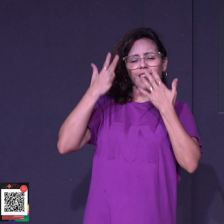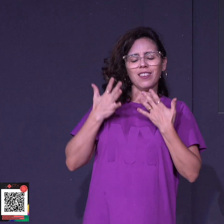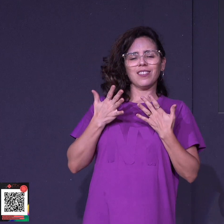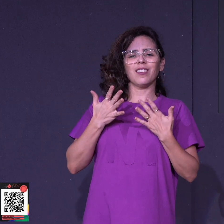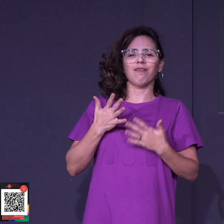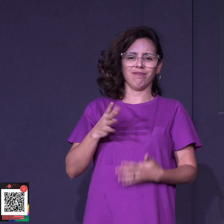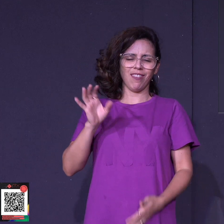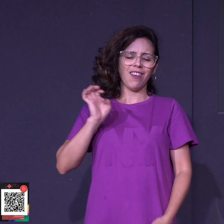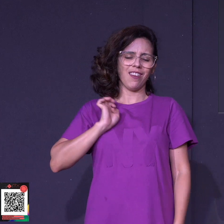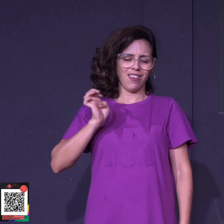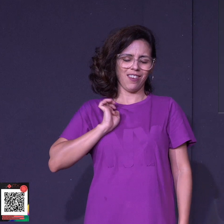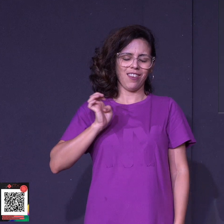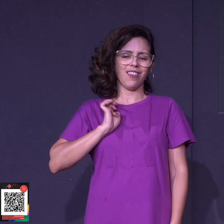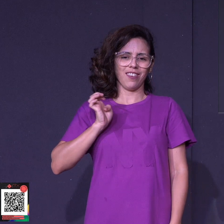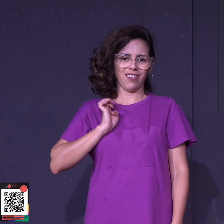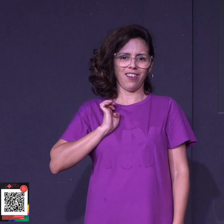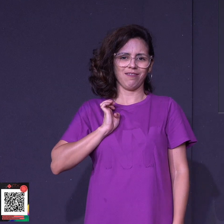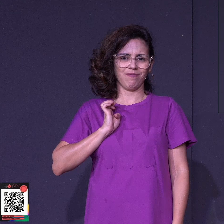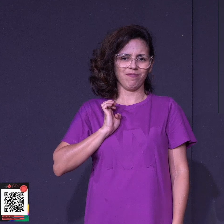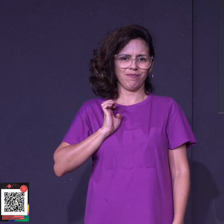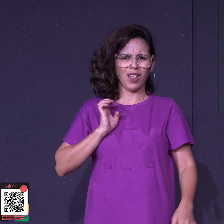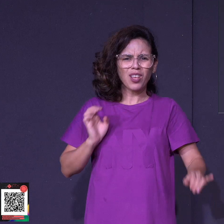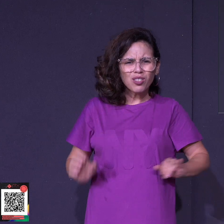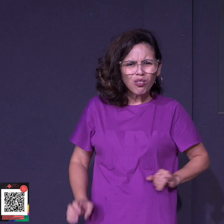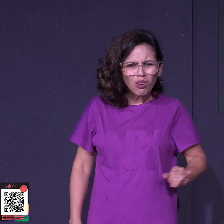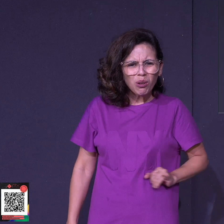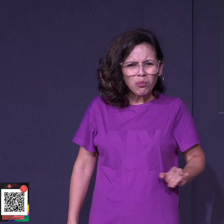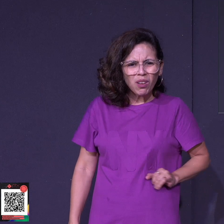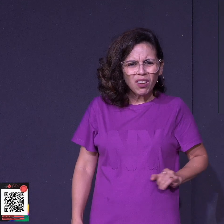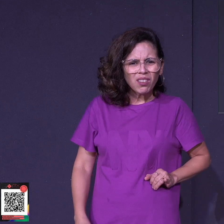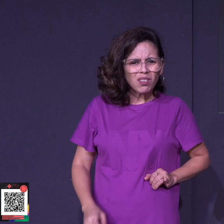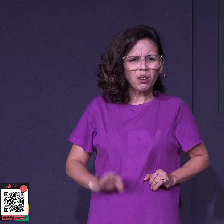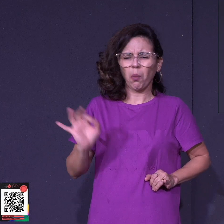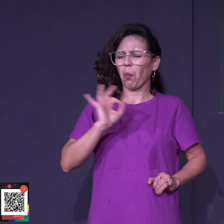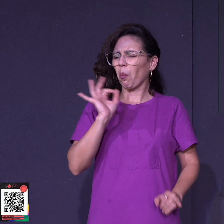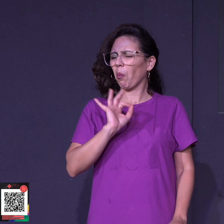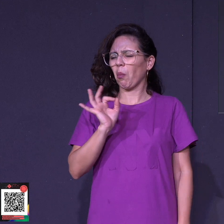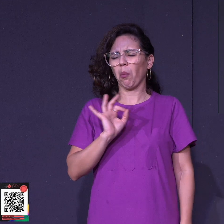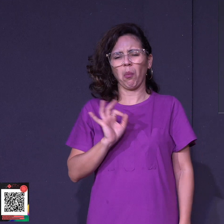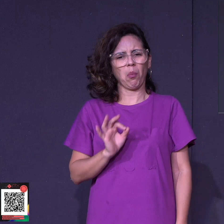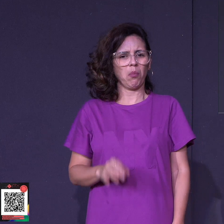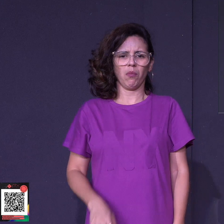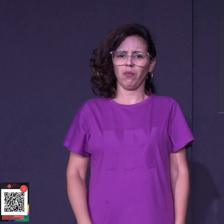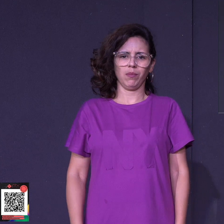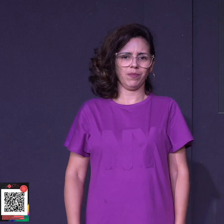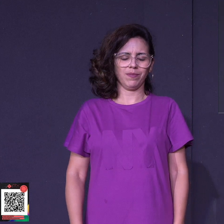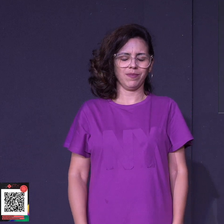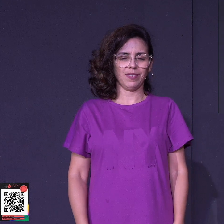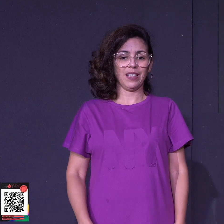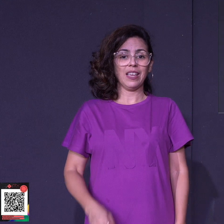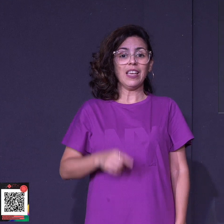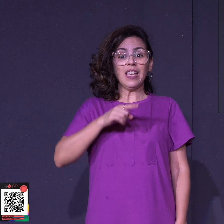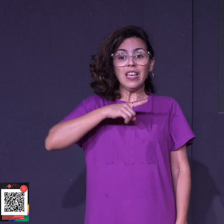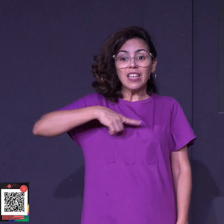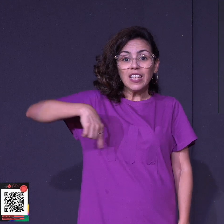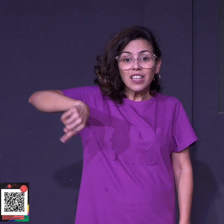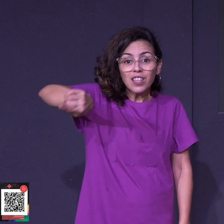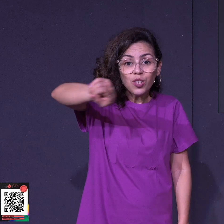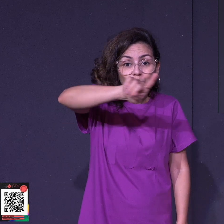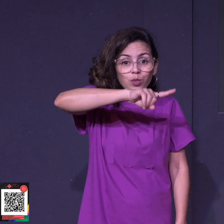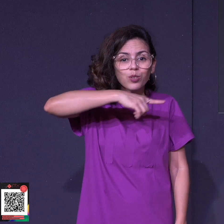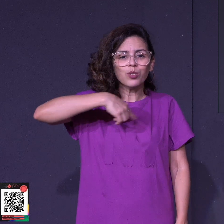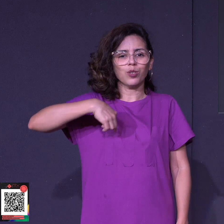enriquece e não acrescenta dores. Que sejam cheios de toda a